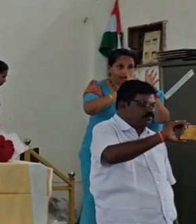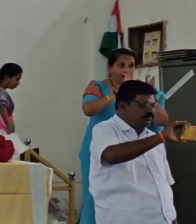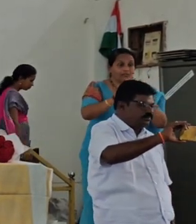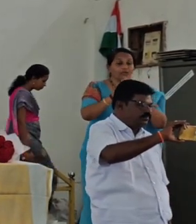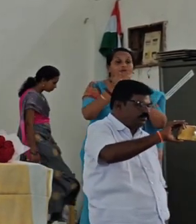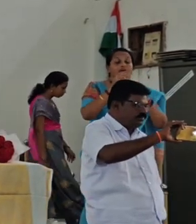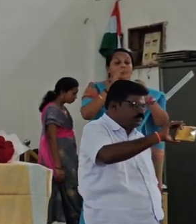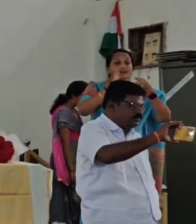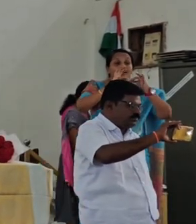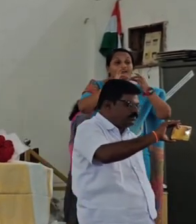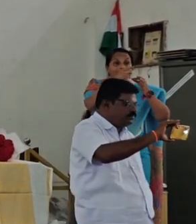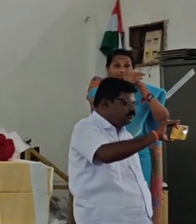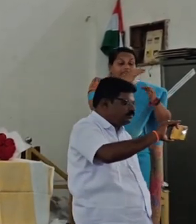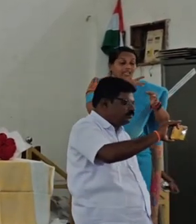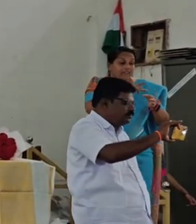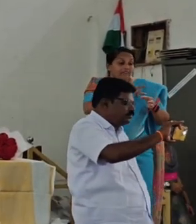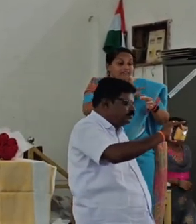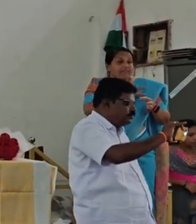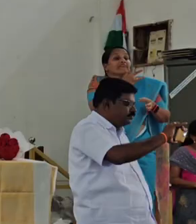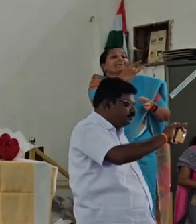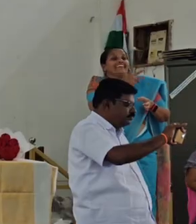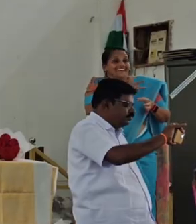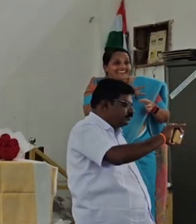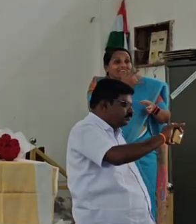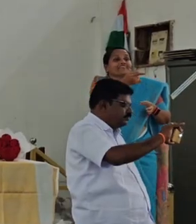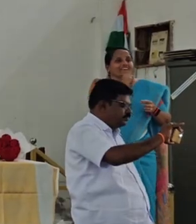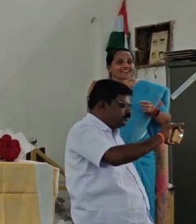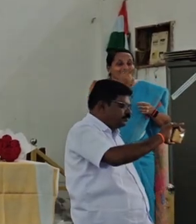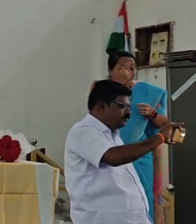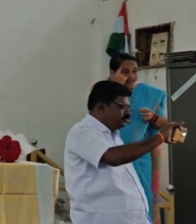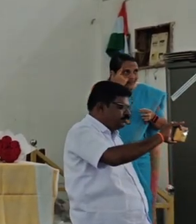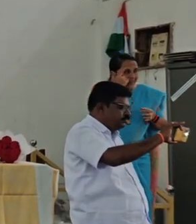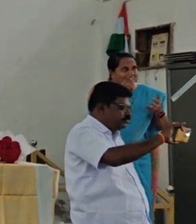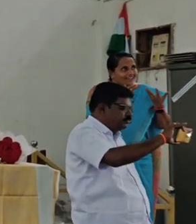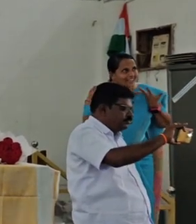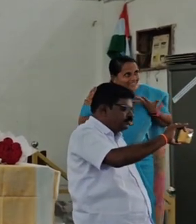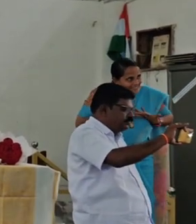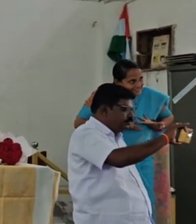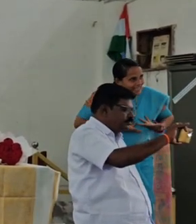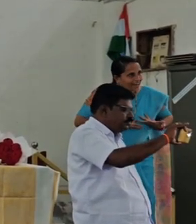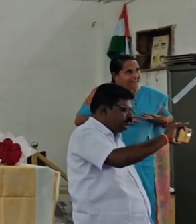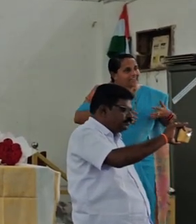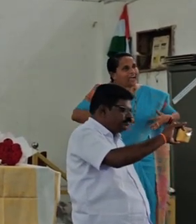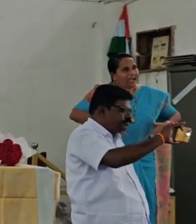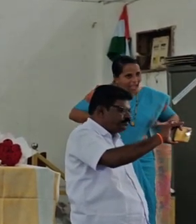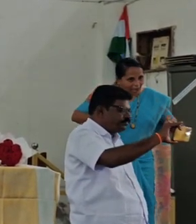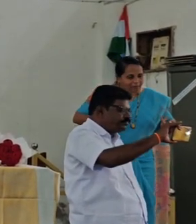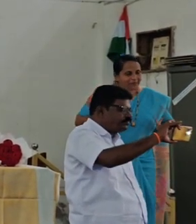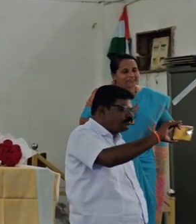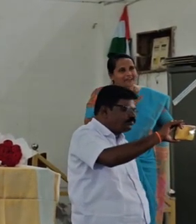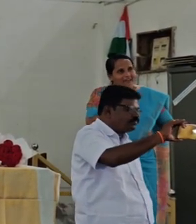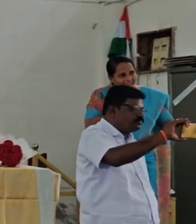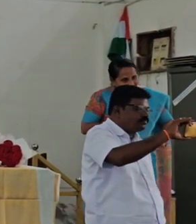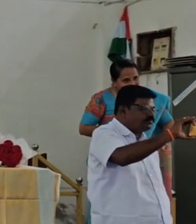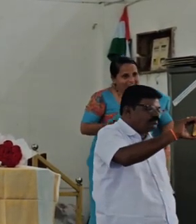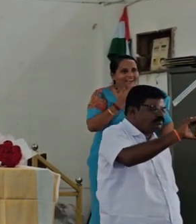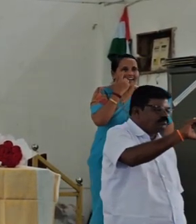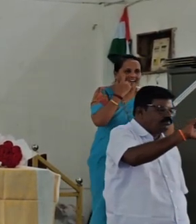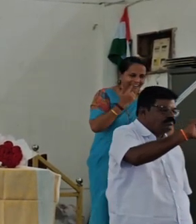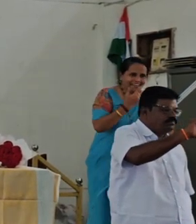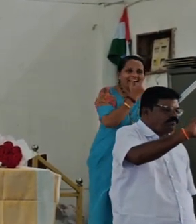దీంట్లో వాళ్ళ భావ ప్రసారం కానీ, ఆ భావోద్వేగాలు కానీ, వాళ్ళ సంస్కృతి